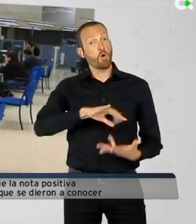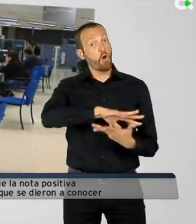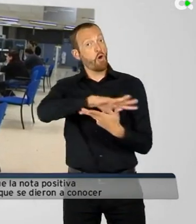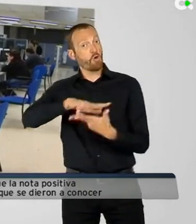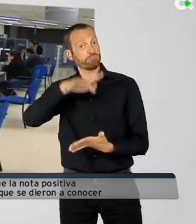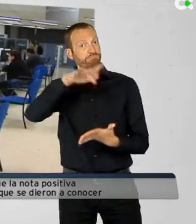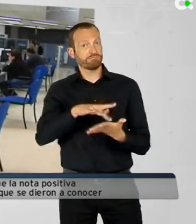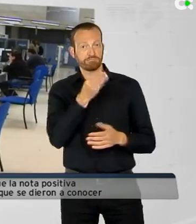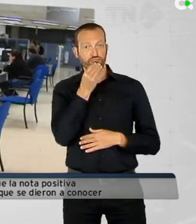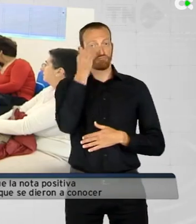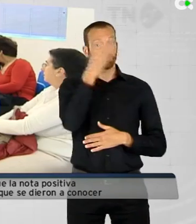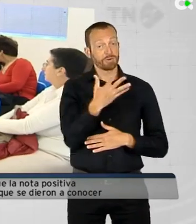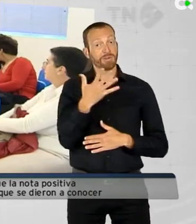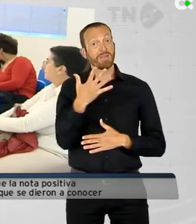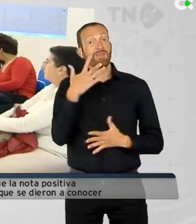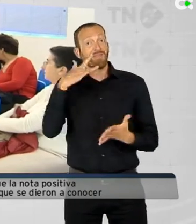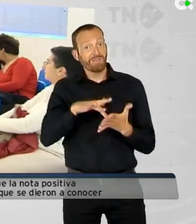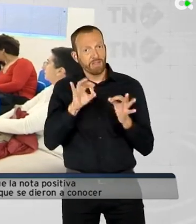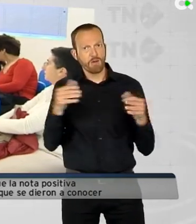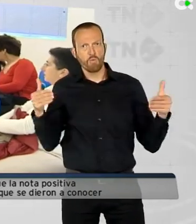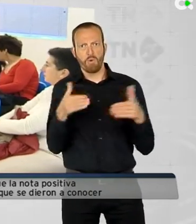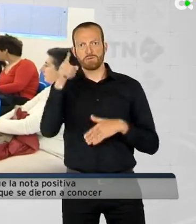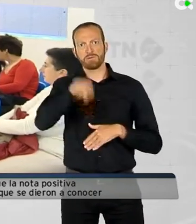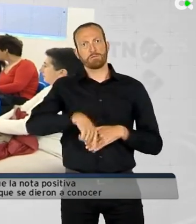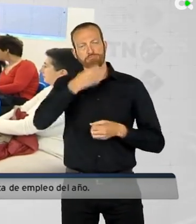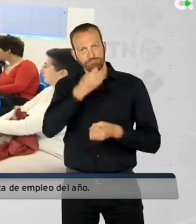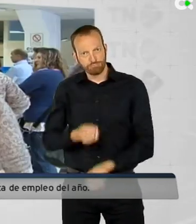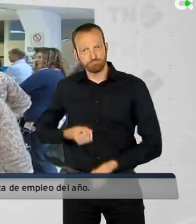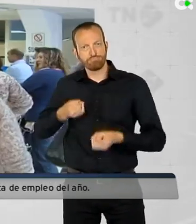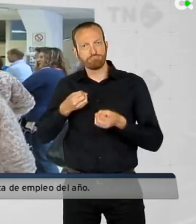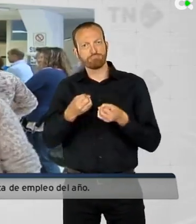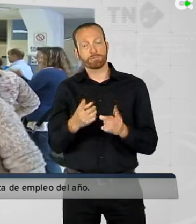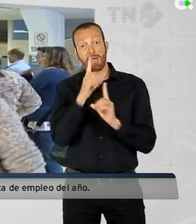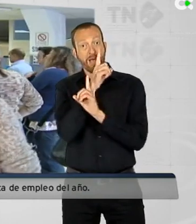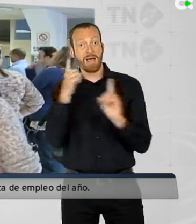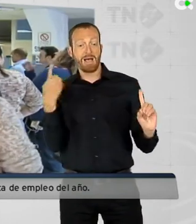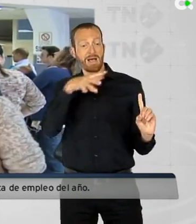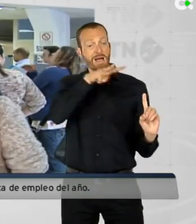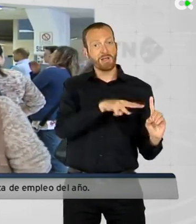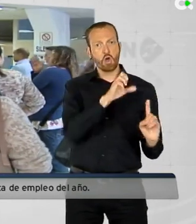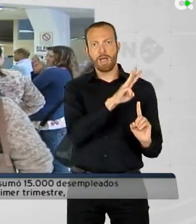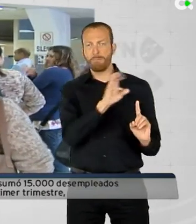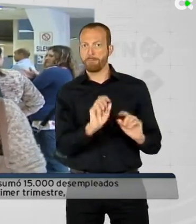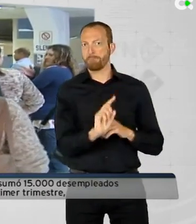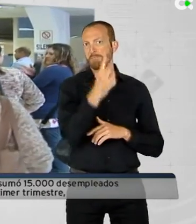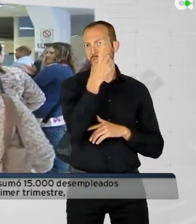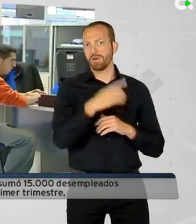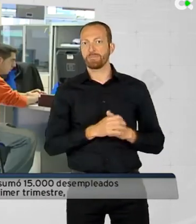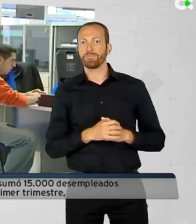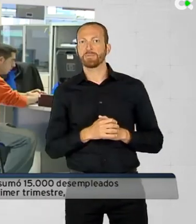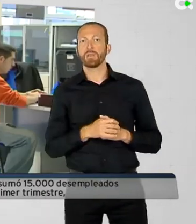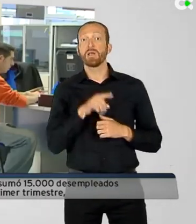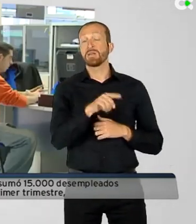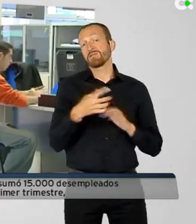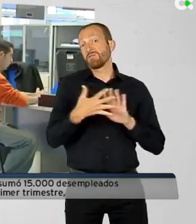Este anuncio fue la nota positiva de una jornada en la que se dio a conocer la primera encuesta de empleo del año. Según la EPA,